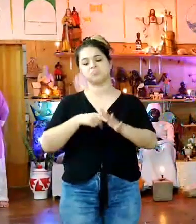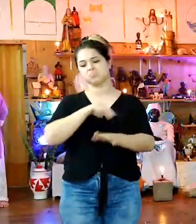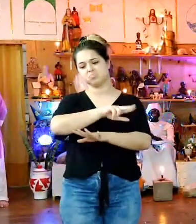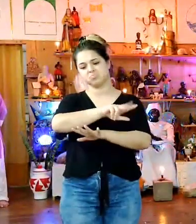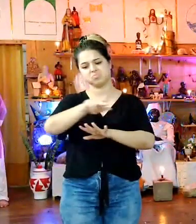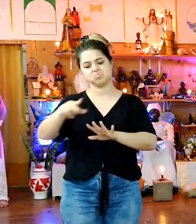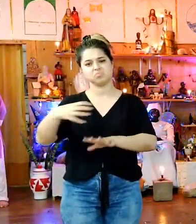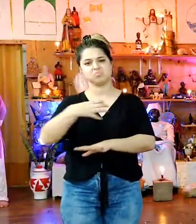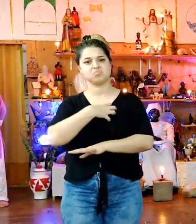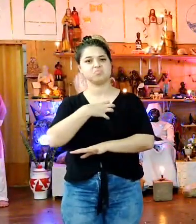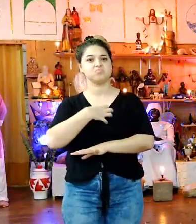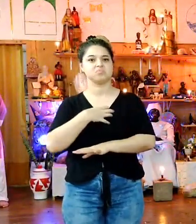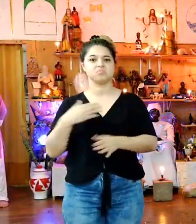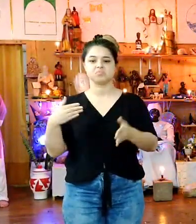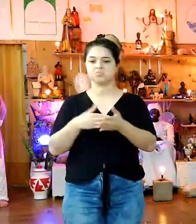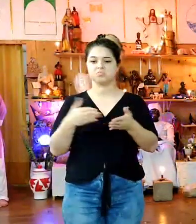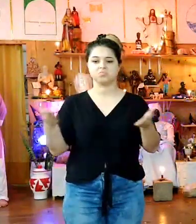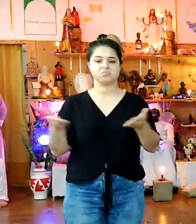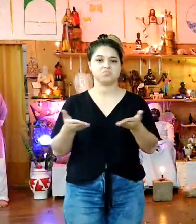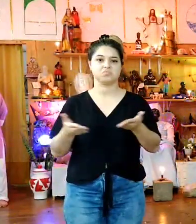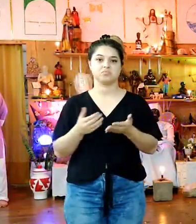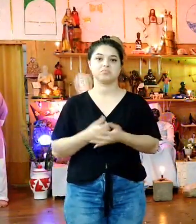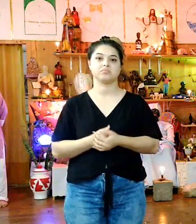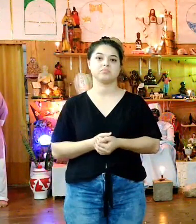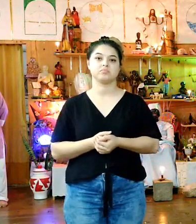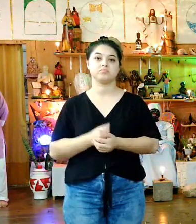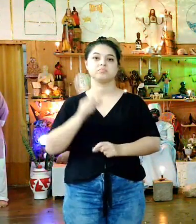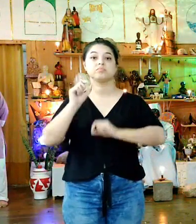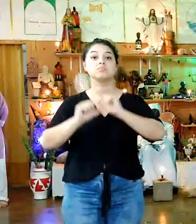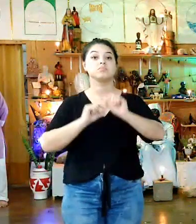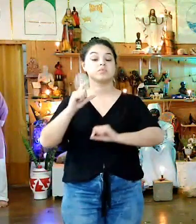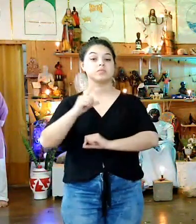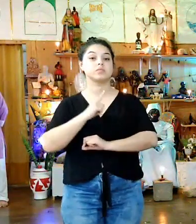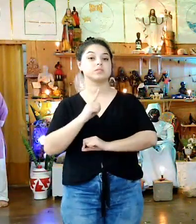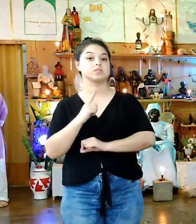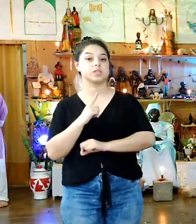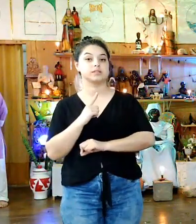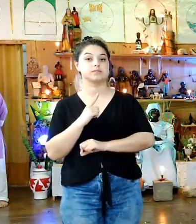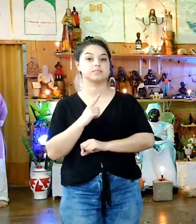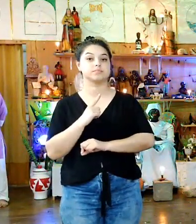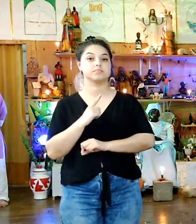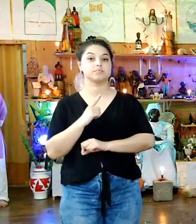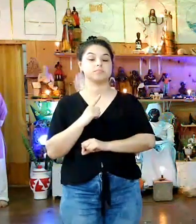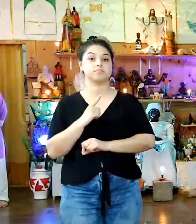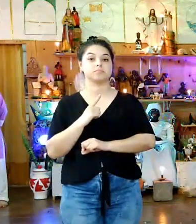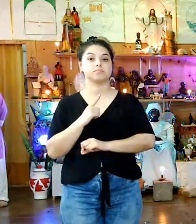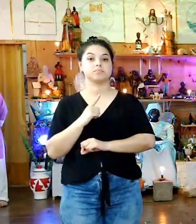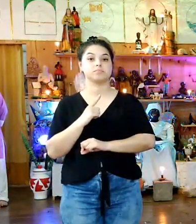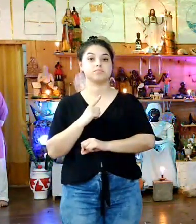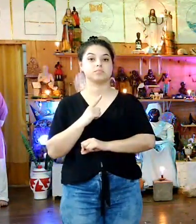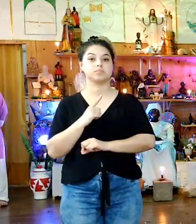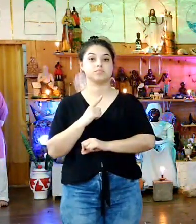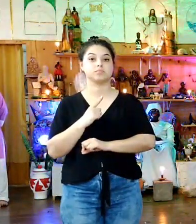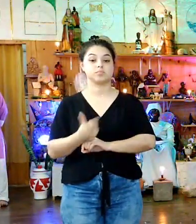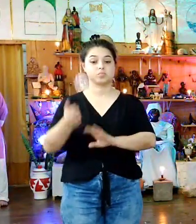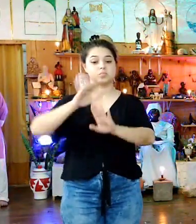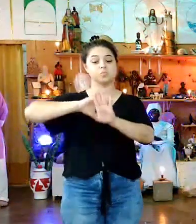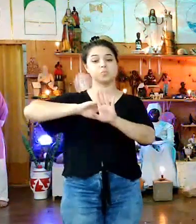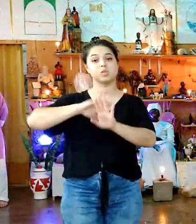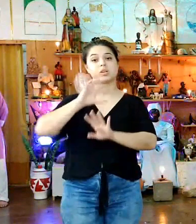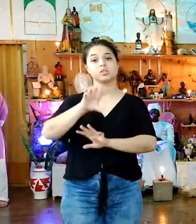diferentes formas até hoje entre nós. E o que está no fundo dessa